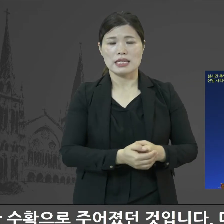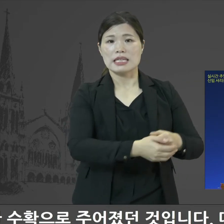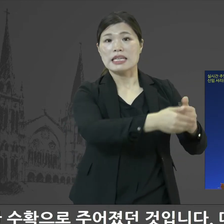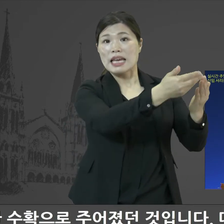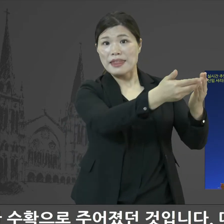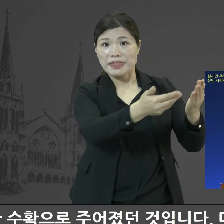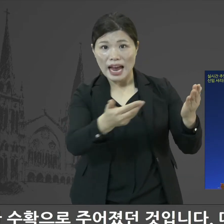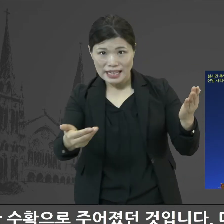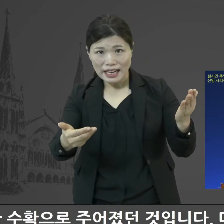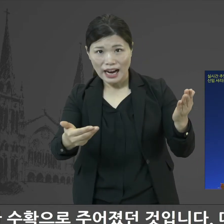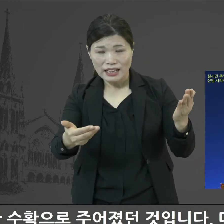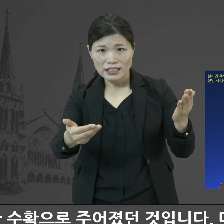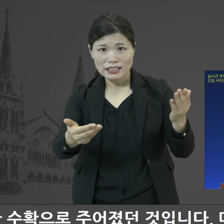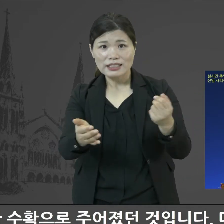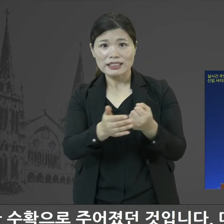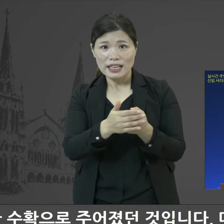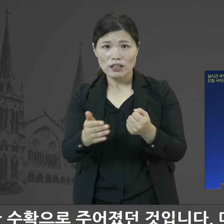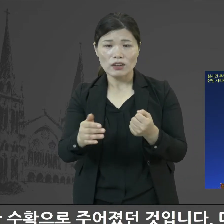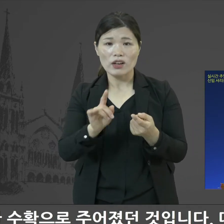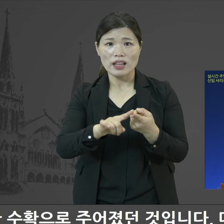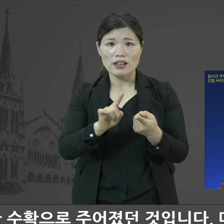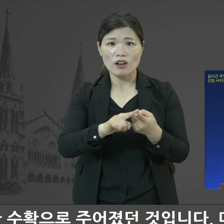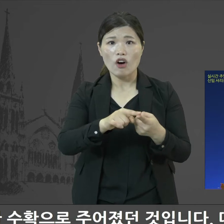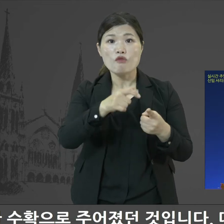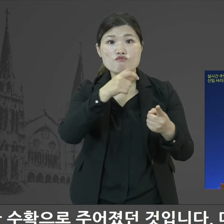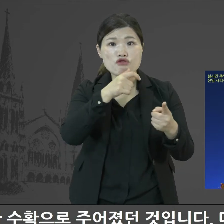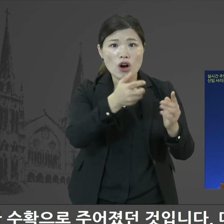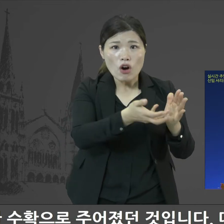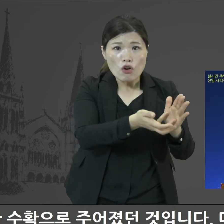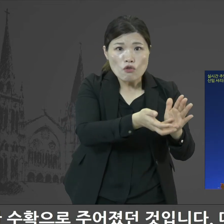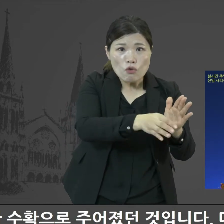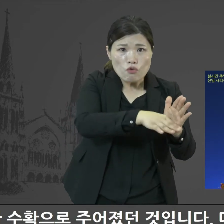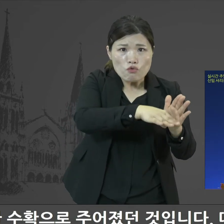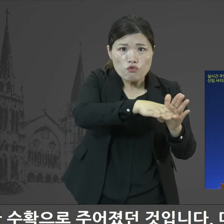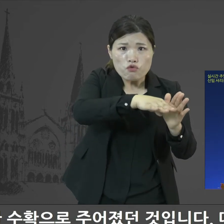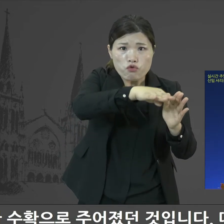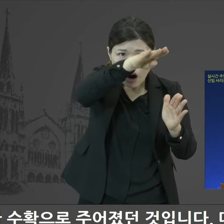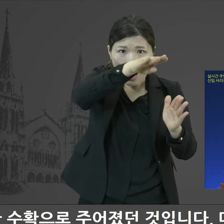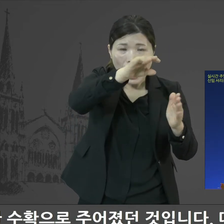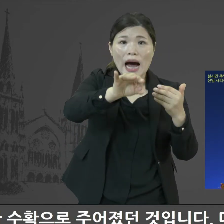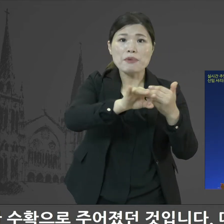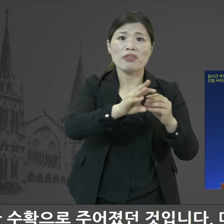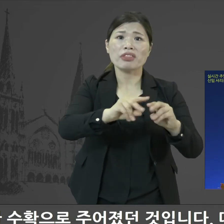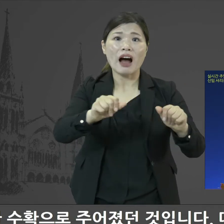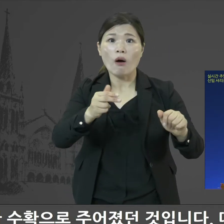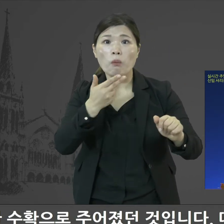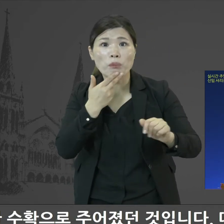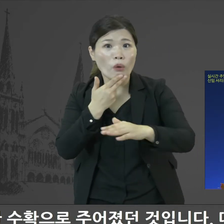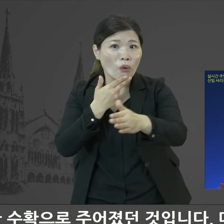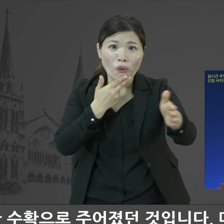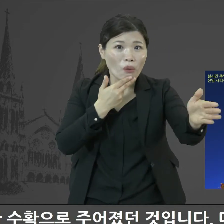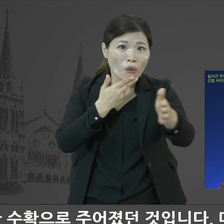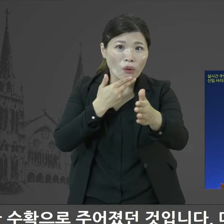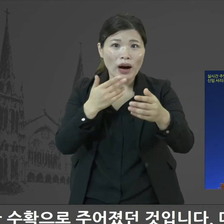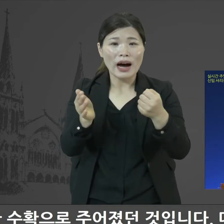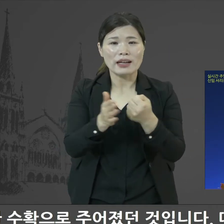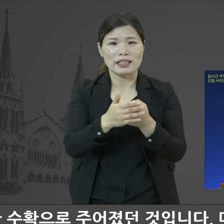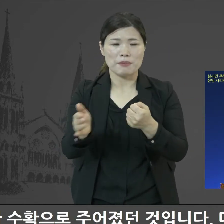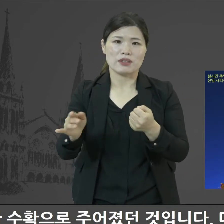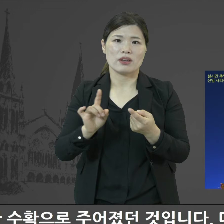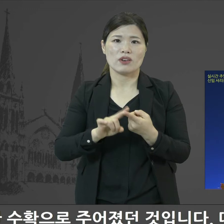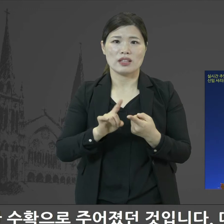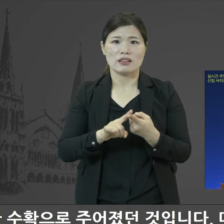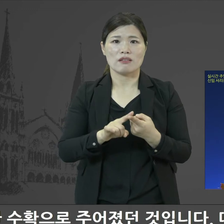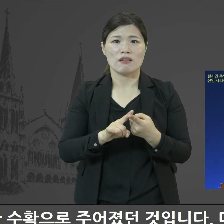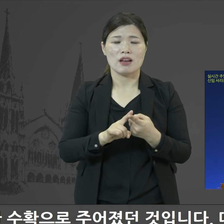시작됐죠. 생각해 보십시오. 한번 범람을 하면 땅의 경계가 다 사라집니다. 그러면 땅을 측량하기 위해서 지리학이나